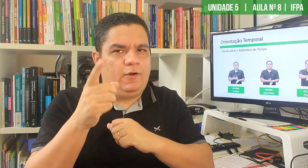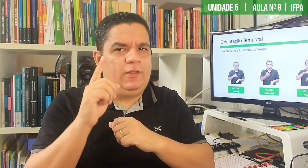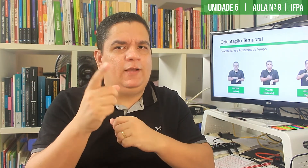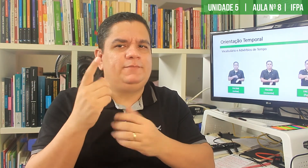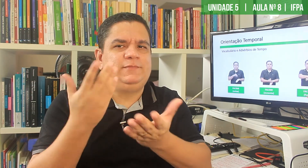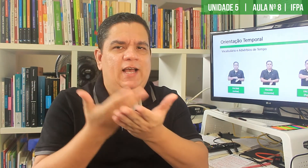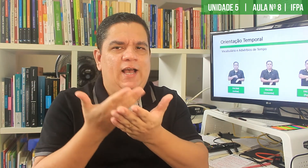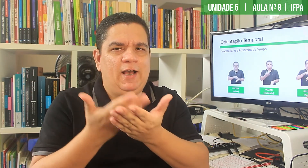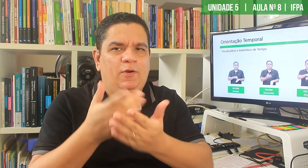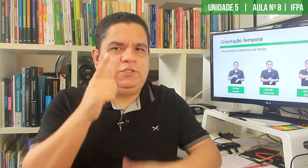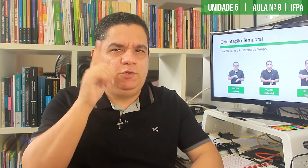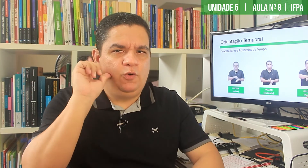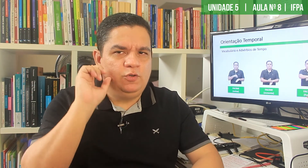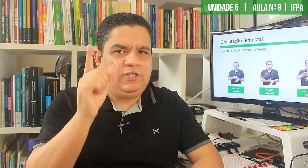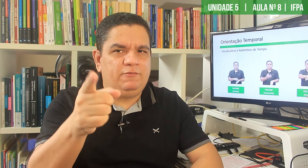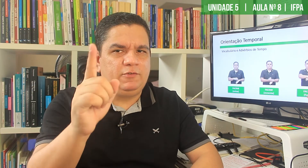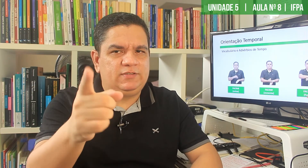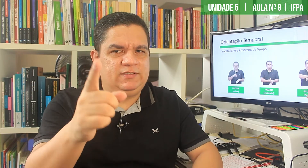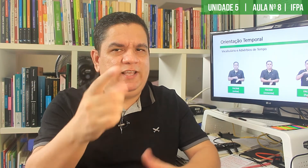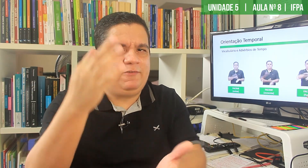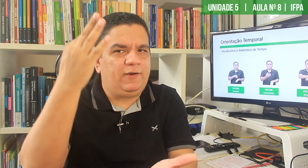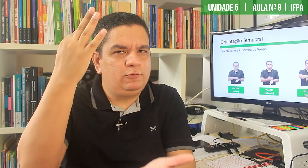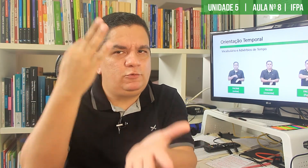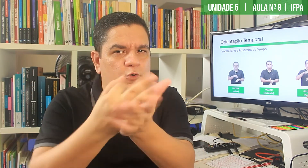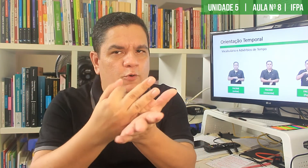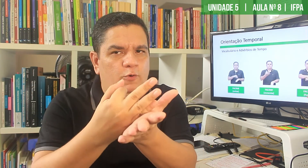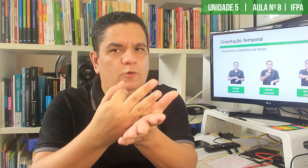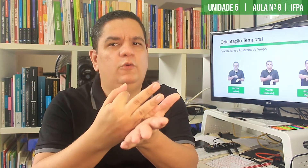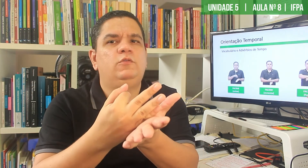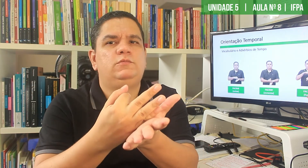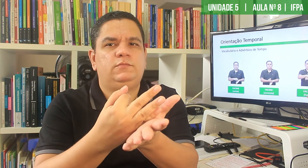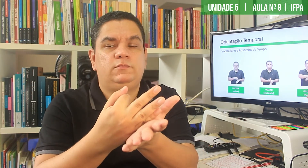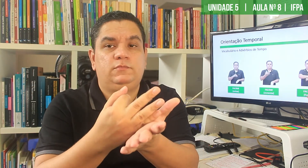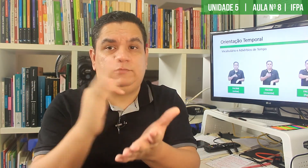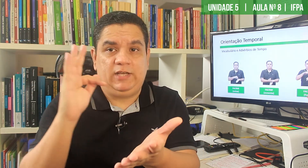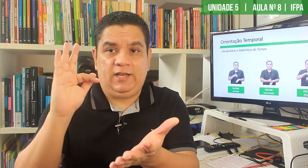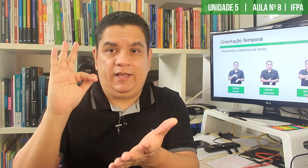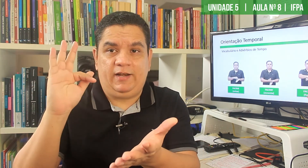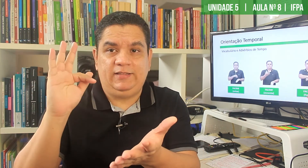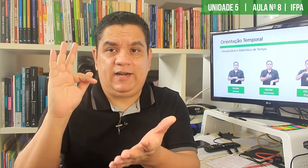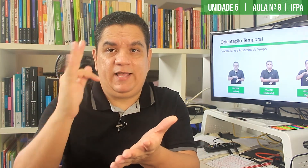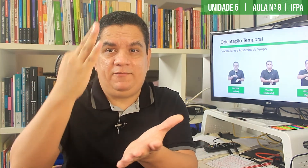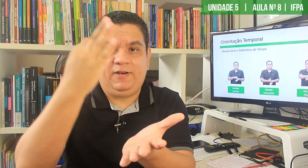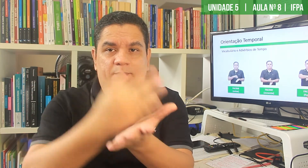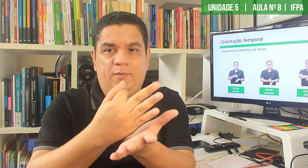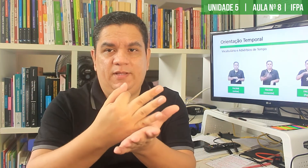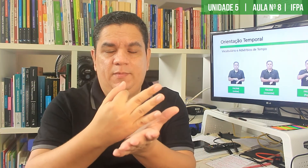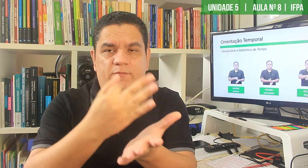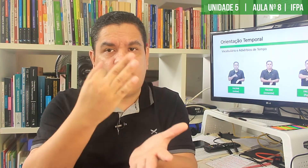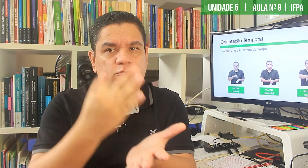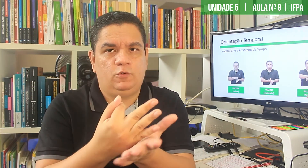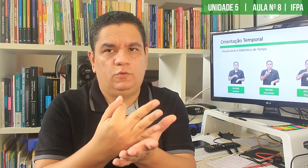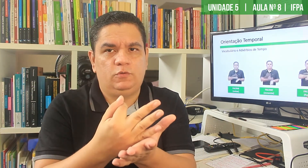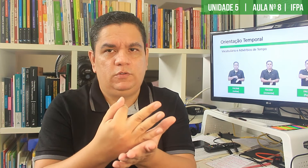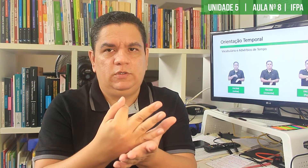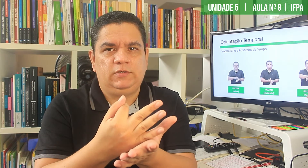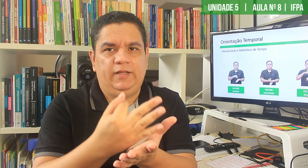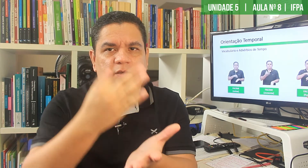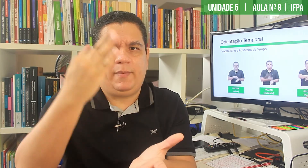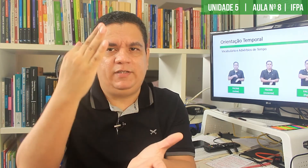Olha, na aula de ontem você faltou, tá? É a letra F na palma da mão, faltou, né? Dá uma